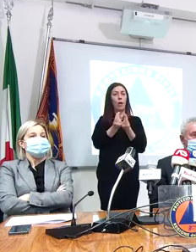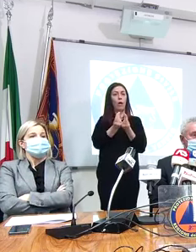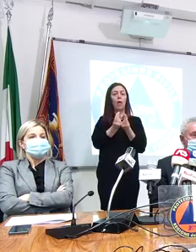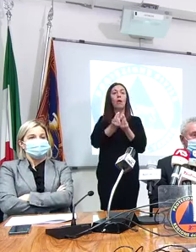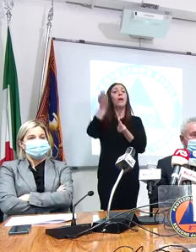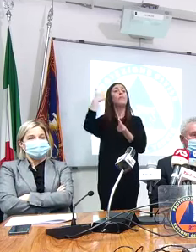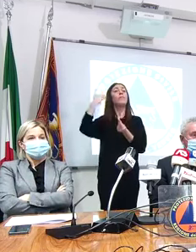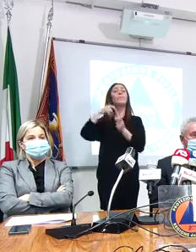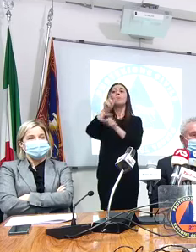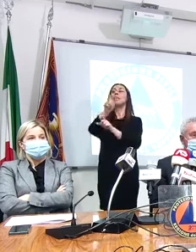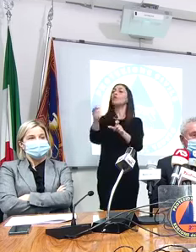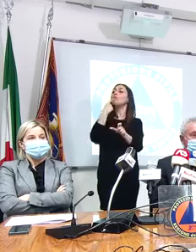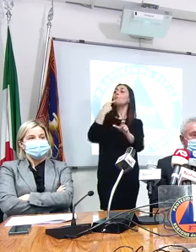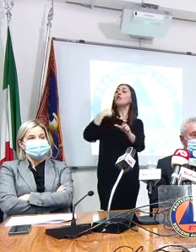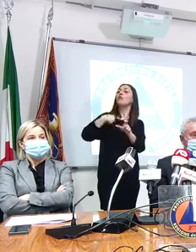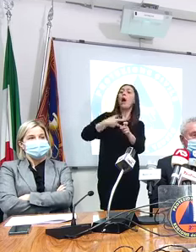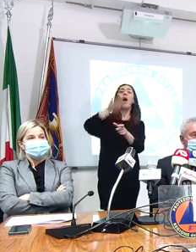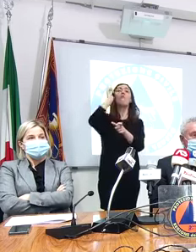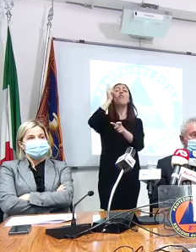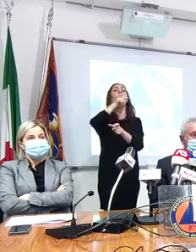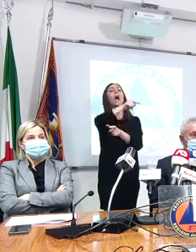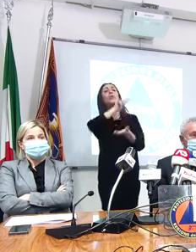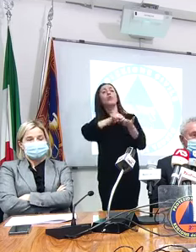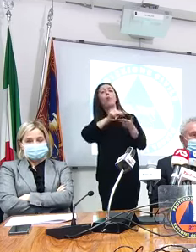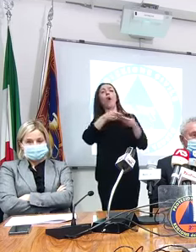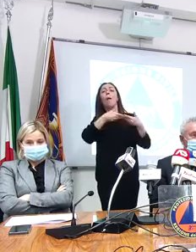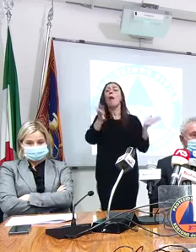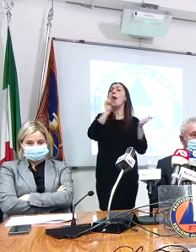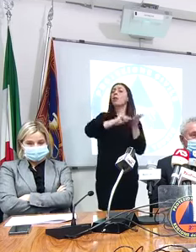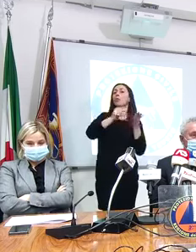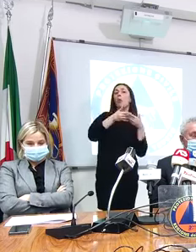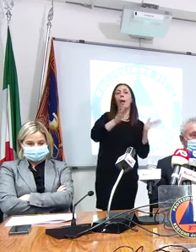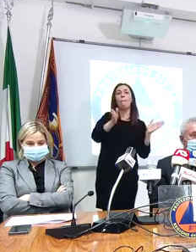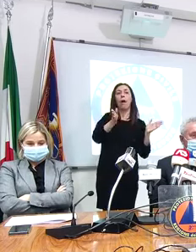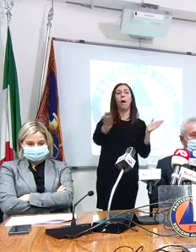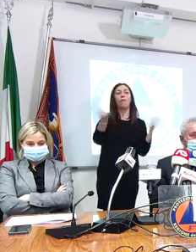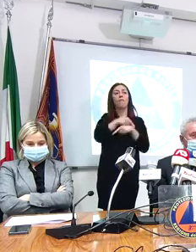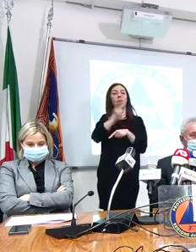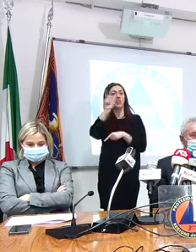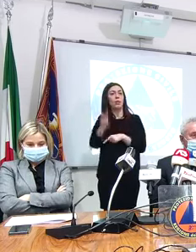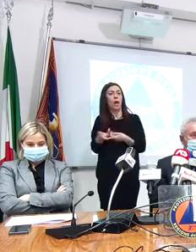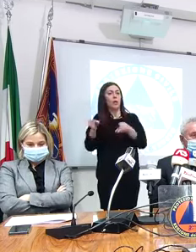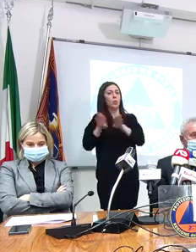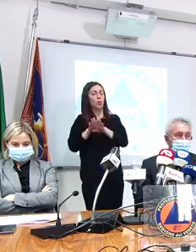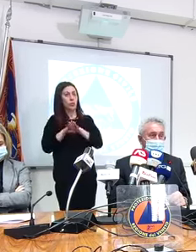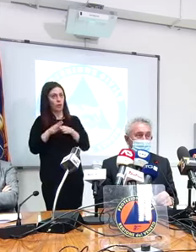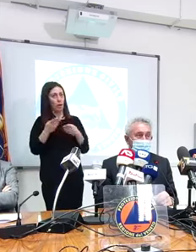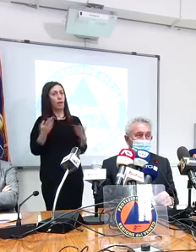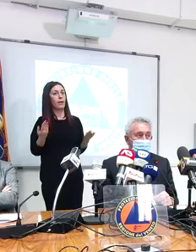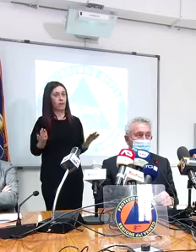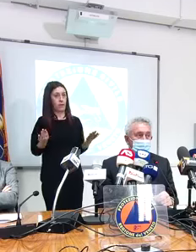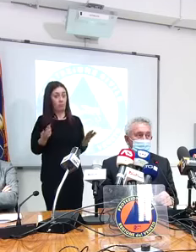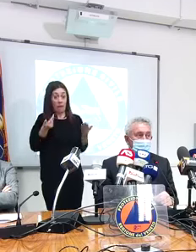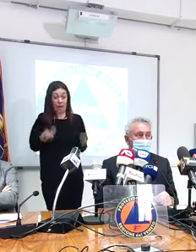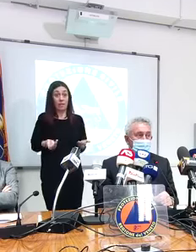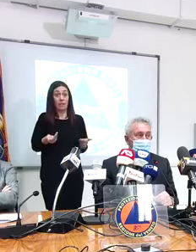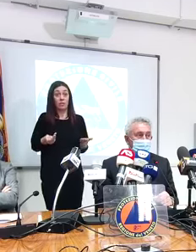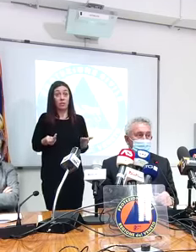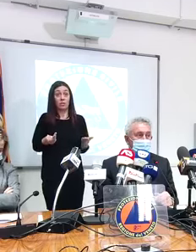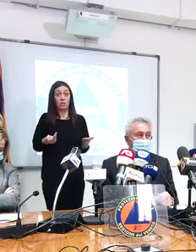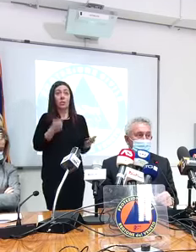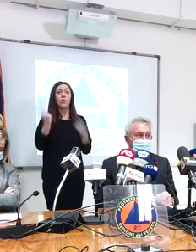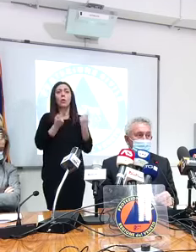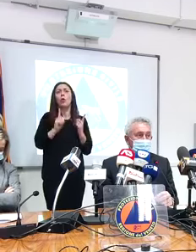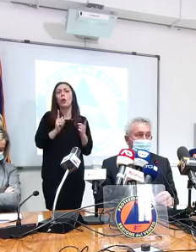ve lo ricordate questa frase qui? Però la Francia ha tenuto le scuole aperte a differenza dell'Italia. Sì, lockdown durissimo. Questo paese,